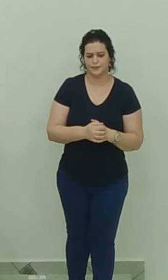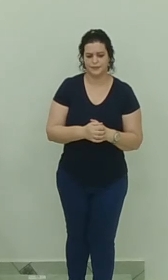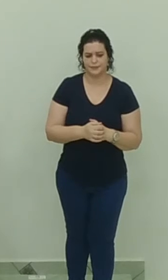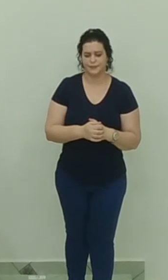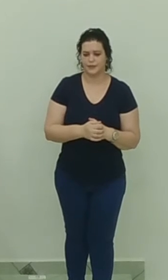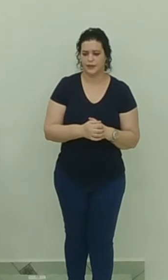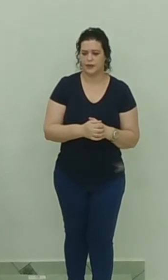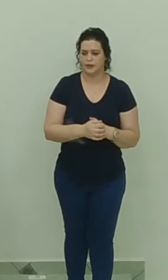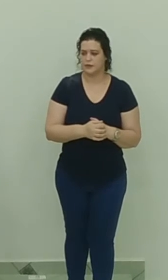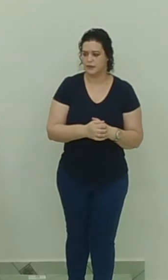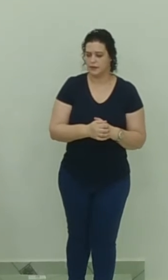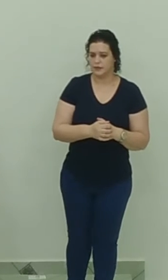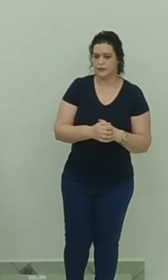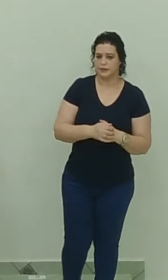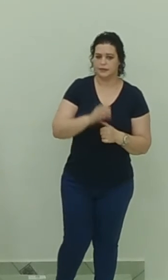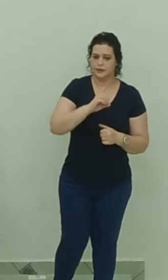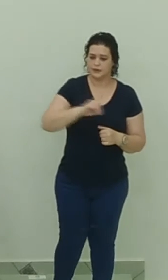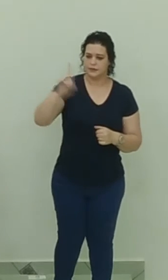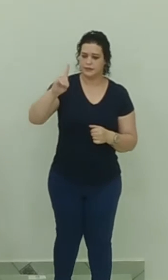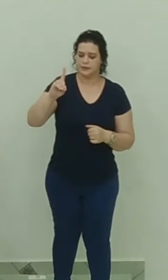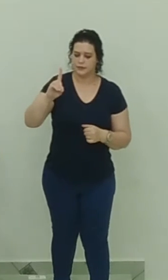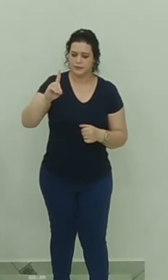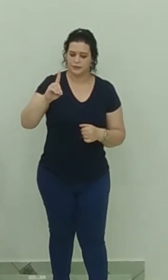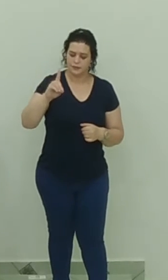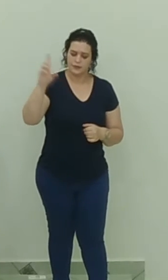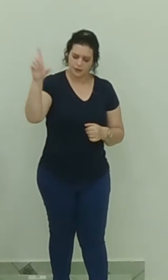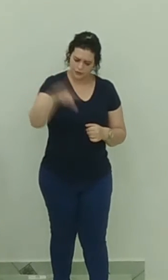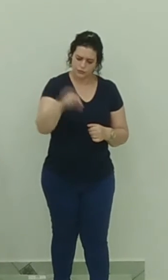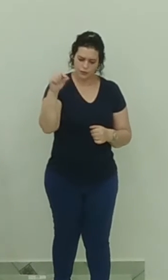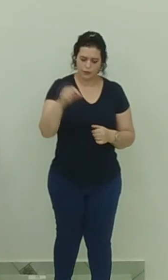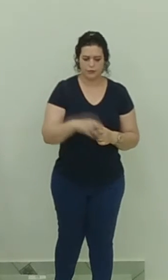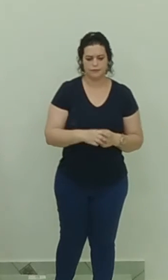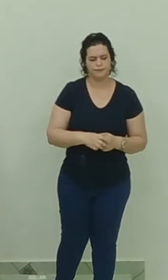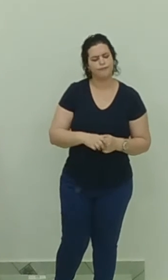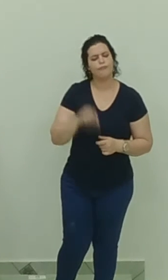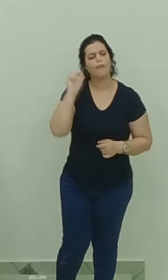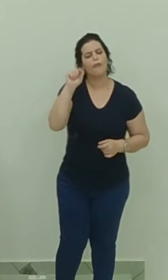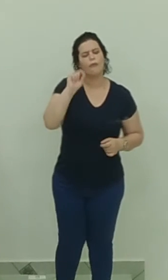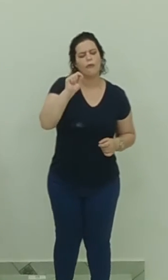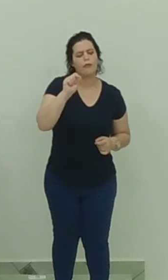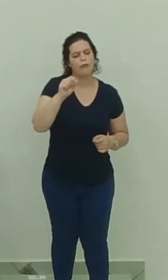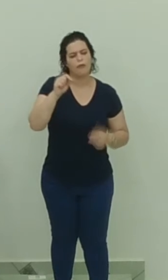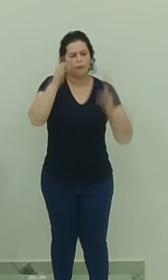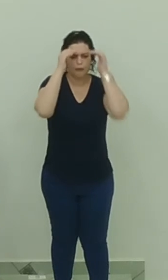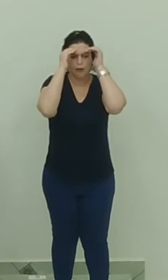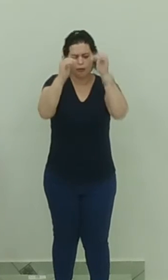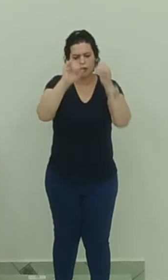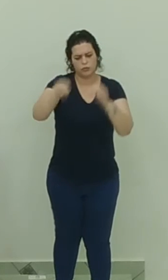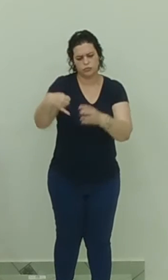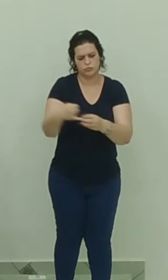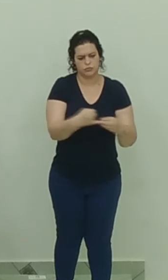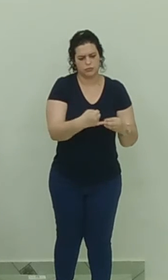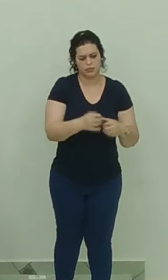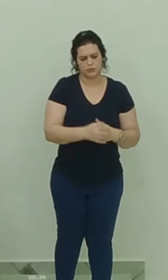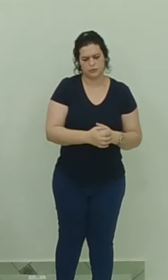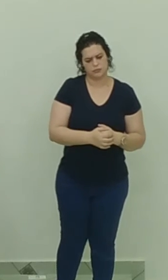vontade dele. Quem é que obedeceu Josué? Quem Deus quis. E quem não